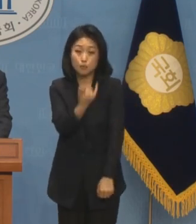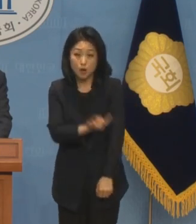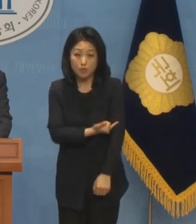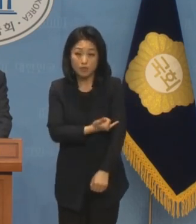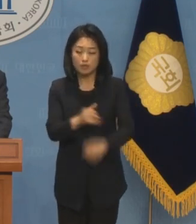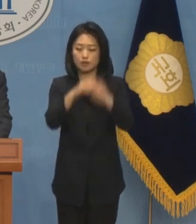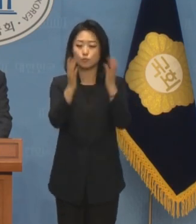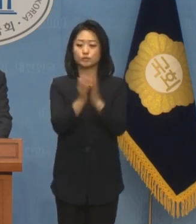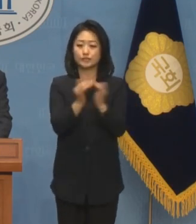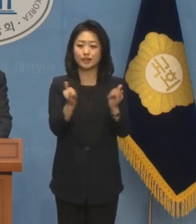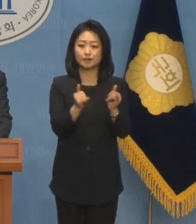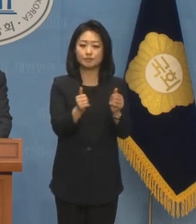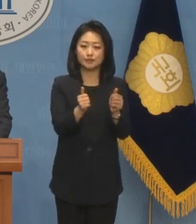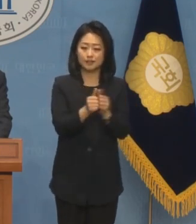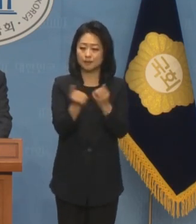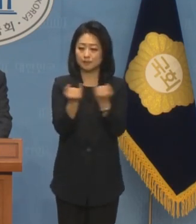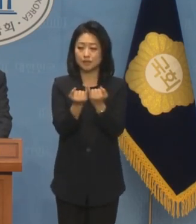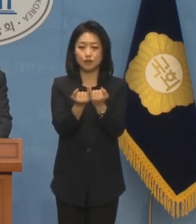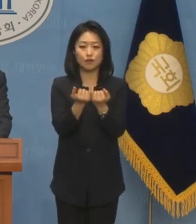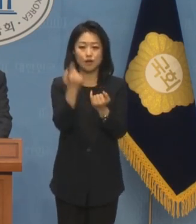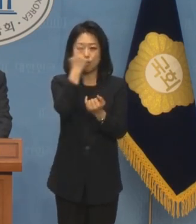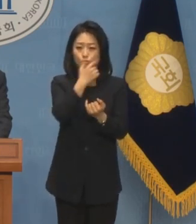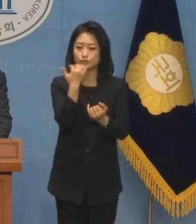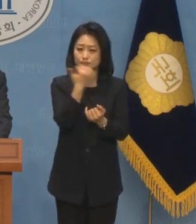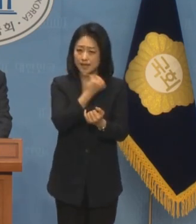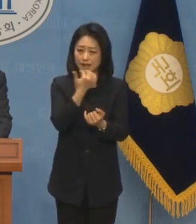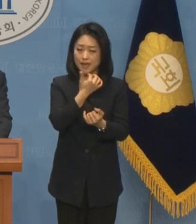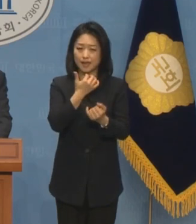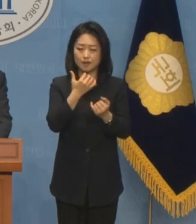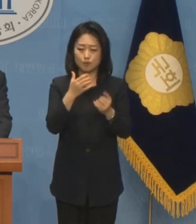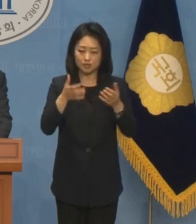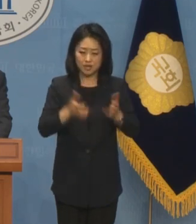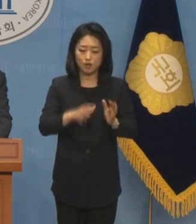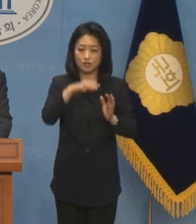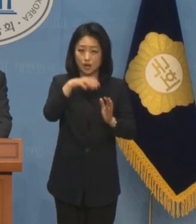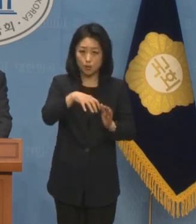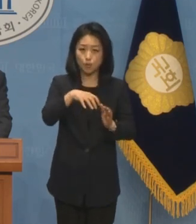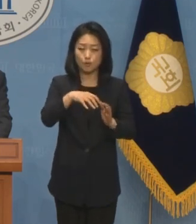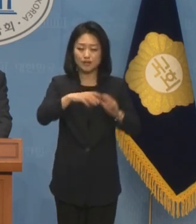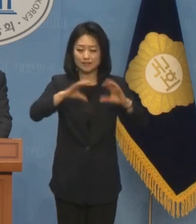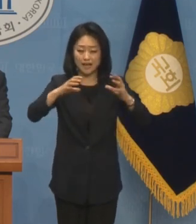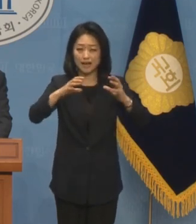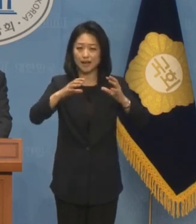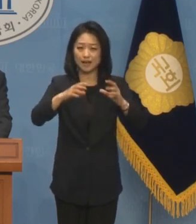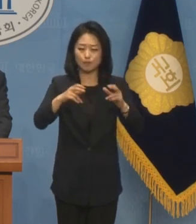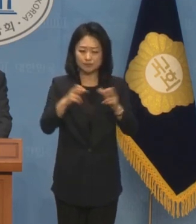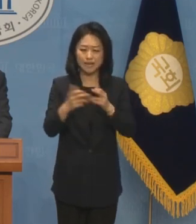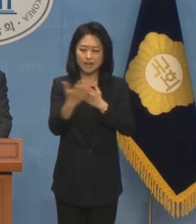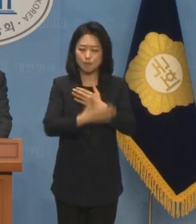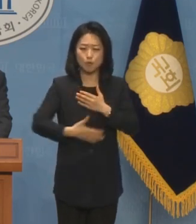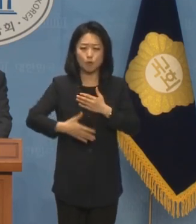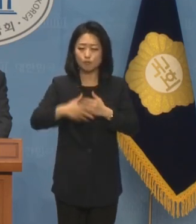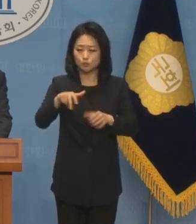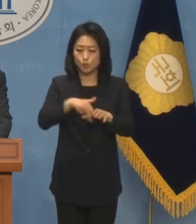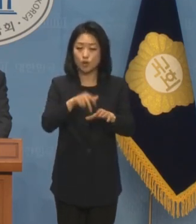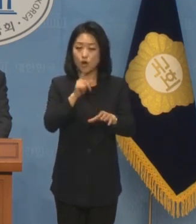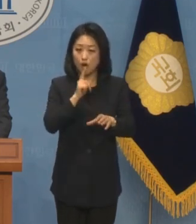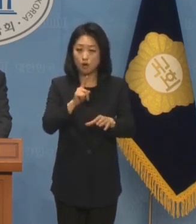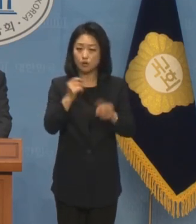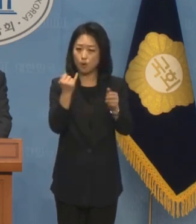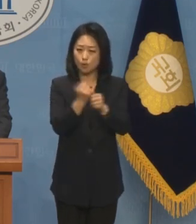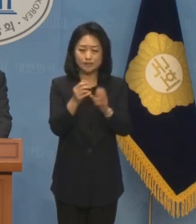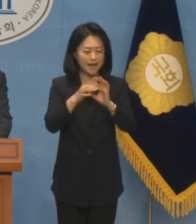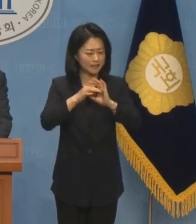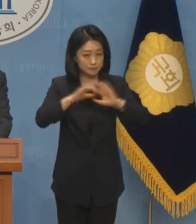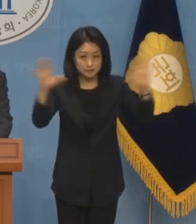모든 사람은 성별 연령 인종 피부색 출신 민족과 지역 장애 신체 조건 종교 언어 혼인